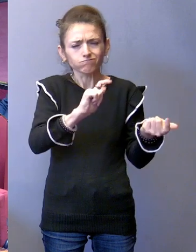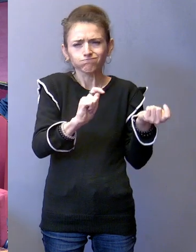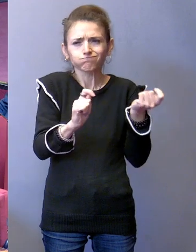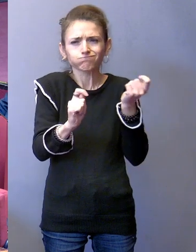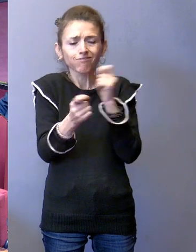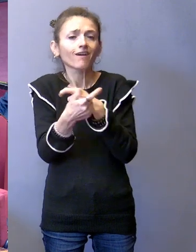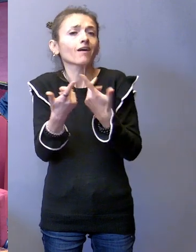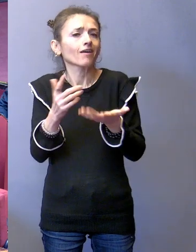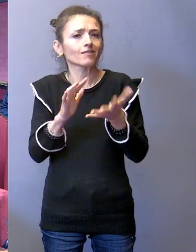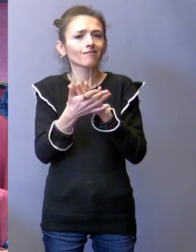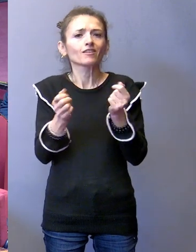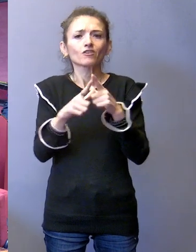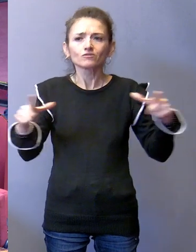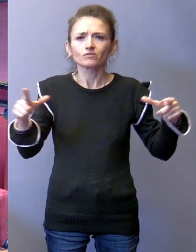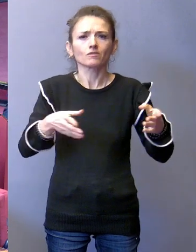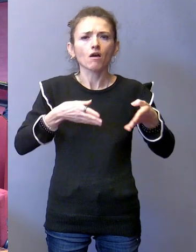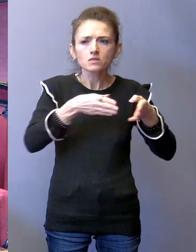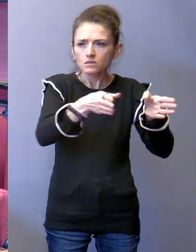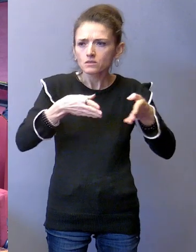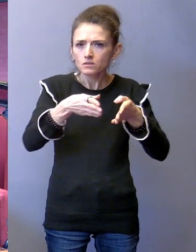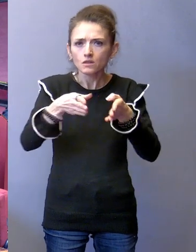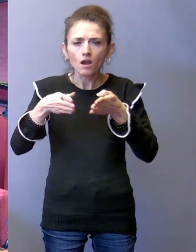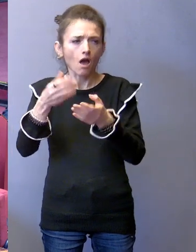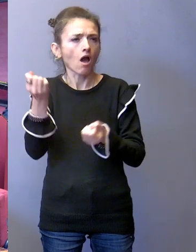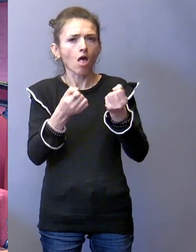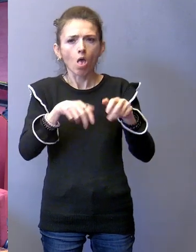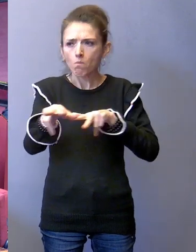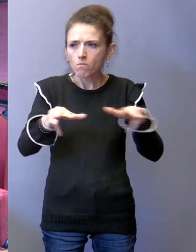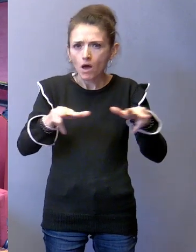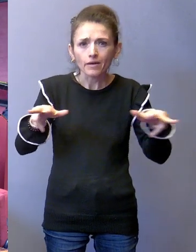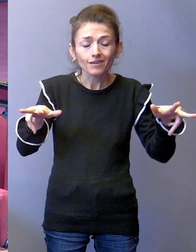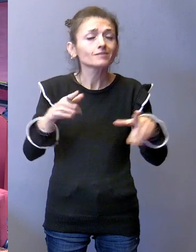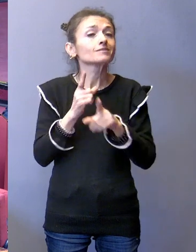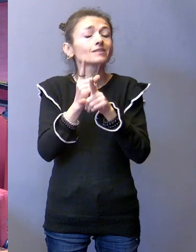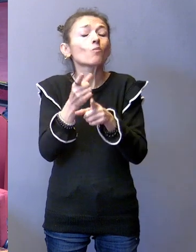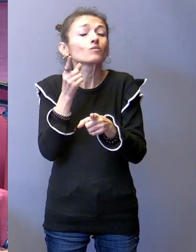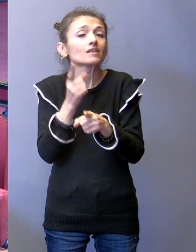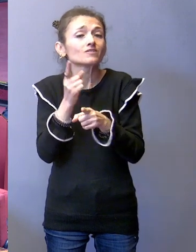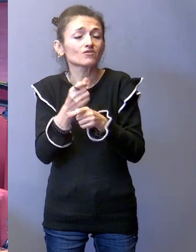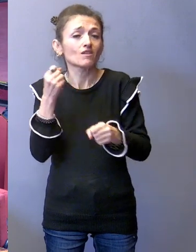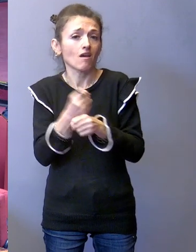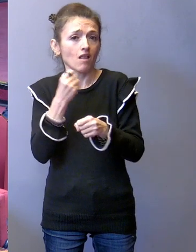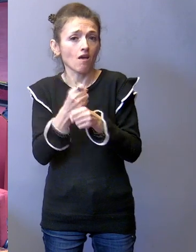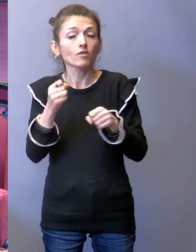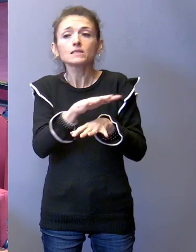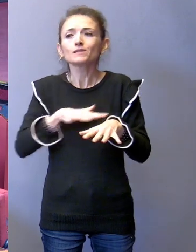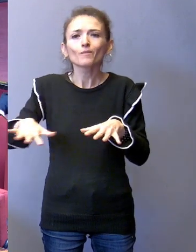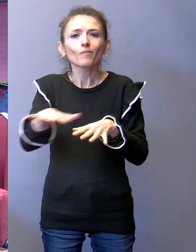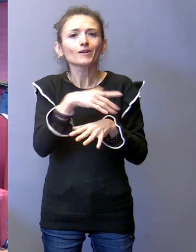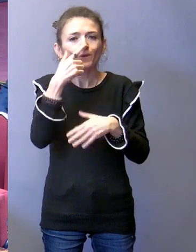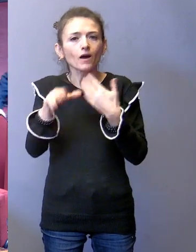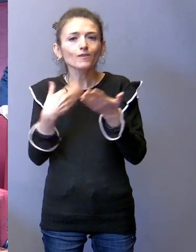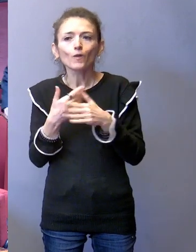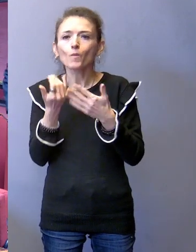occupato da strade automobili e parcheggi perché è dedicato principalmente alle esigenze lavorative rilevato che lo spazio utile per bambini